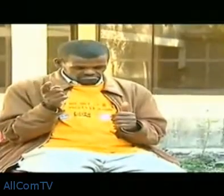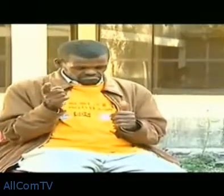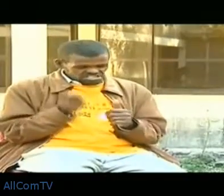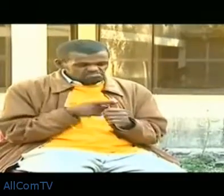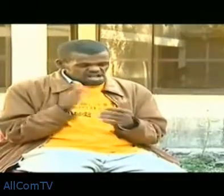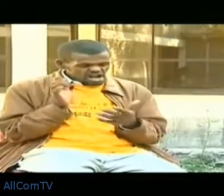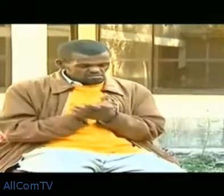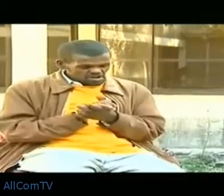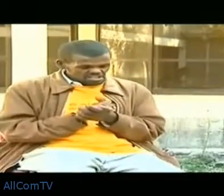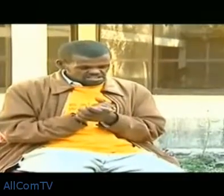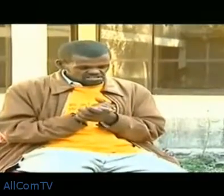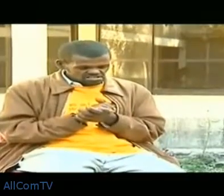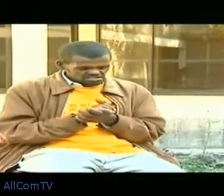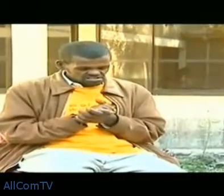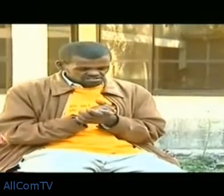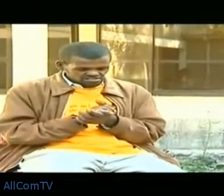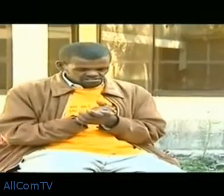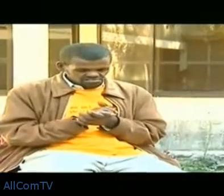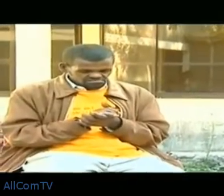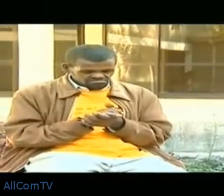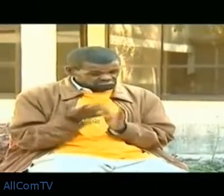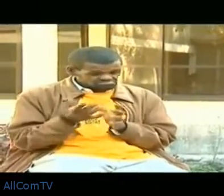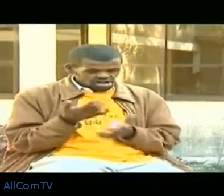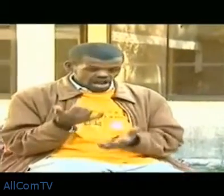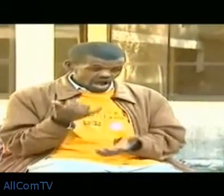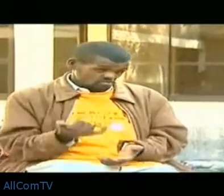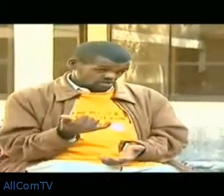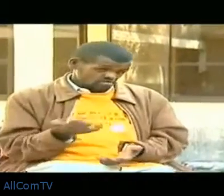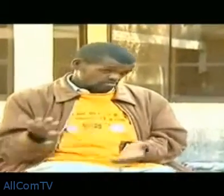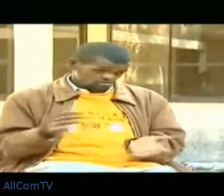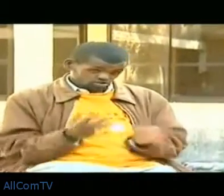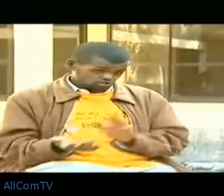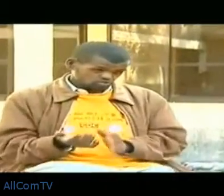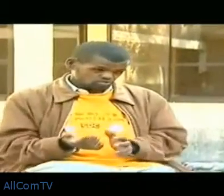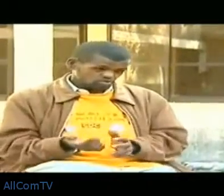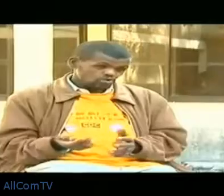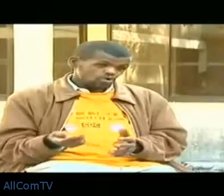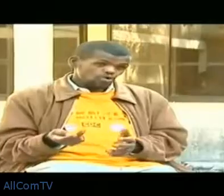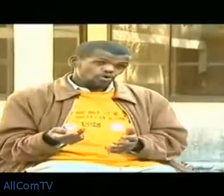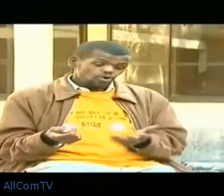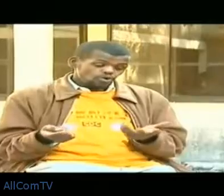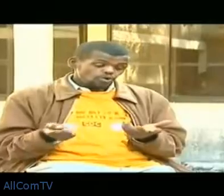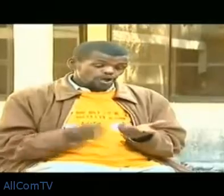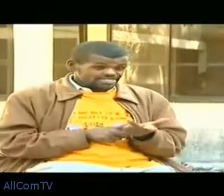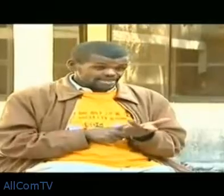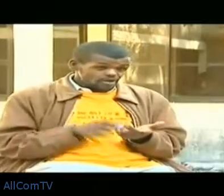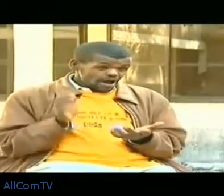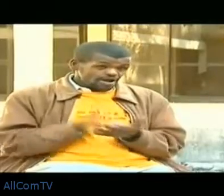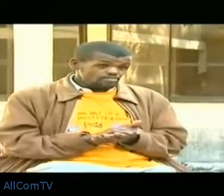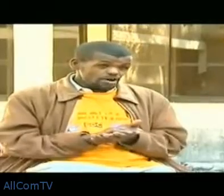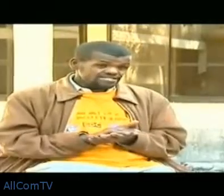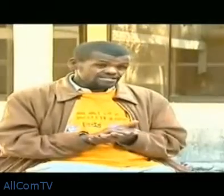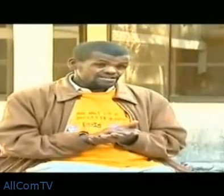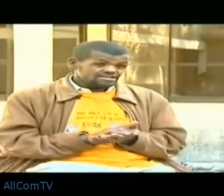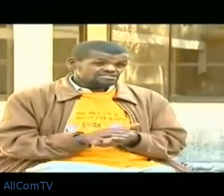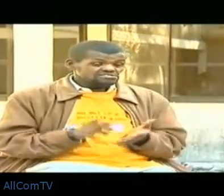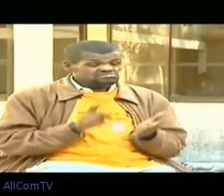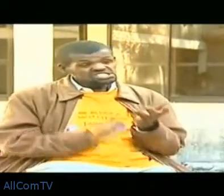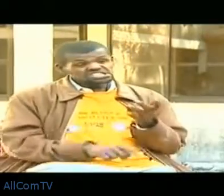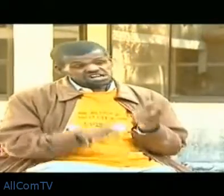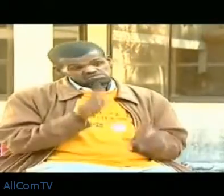ይመስለኛል። የመጀመሪያውም ኋላ ላይ የሚያገባት ሁለቱም አልፈዋል። ከቫይረሱ ነፃ የሆነች 15 ዓመት